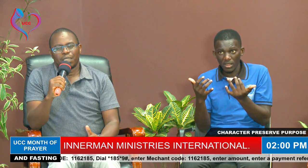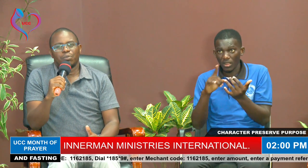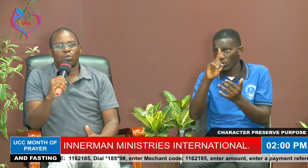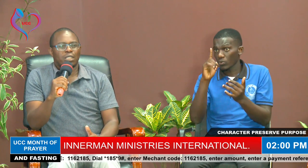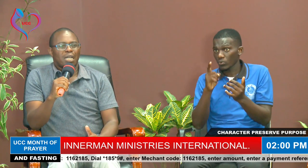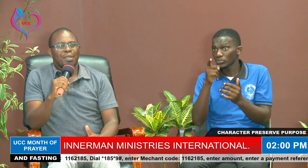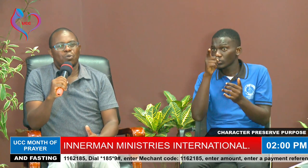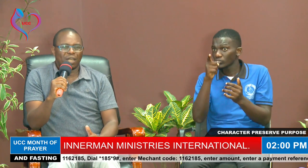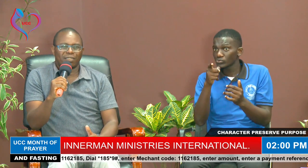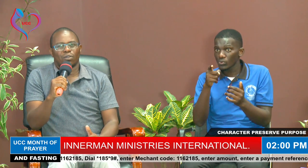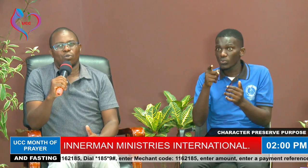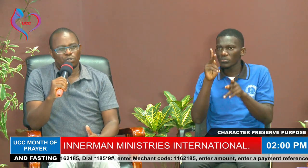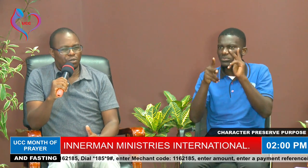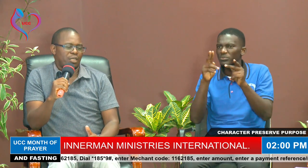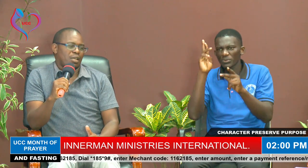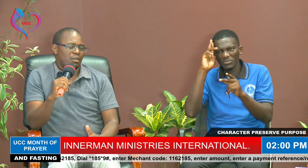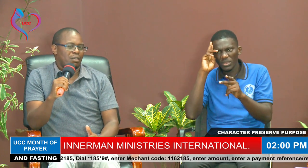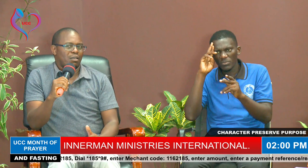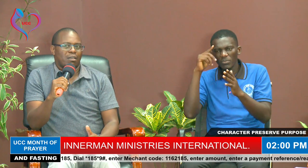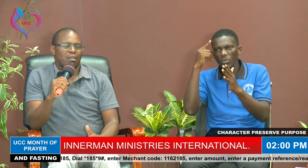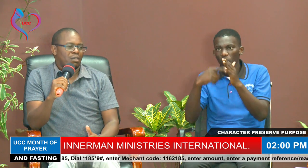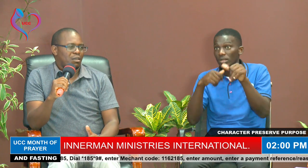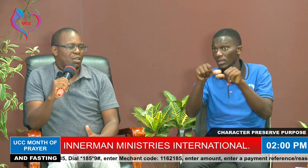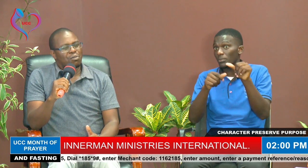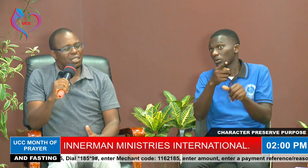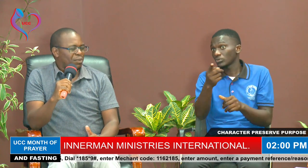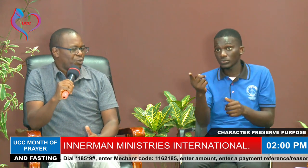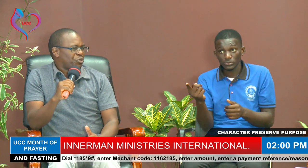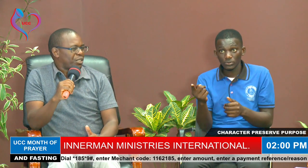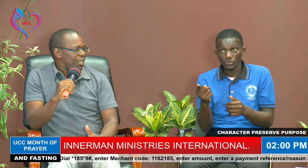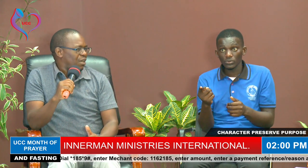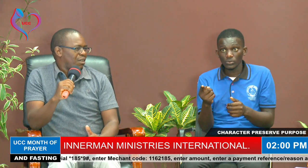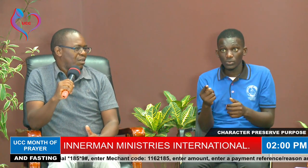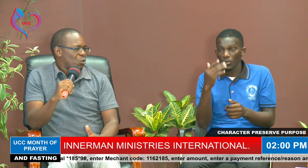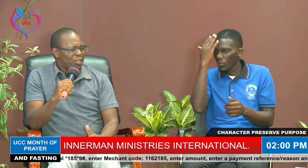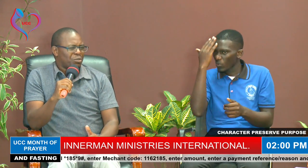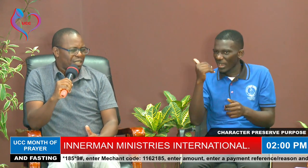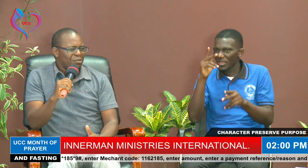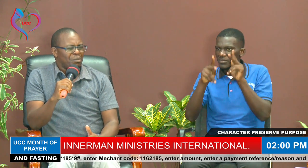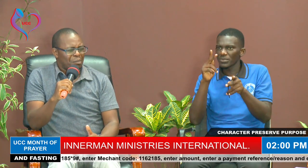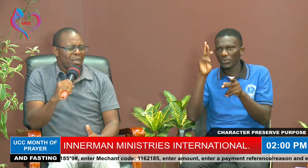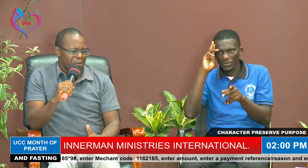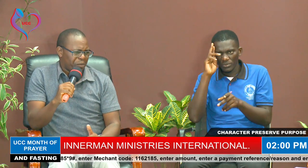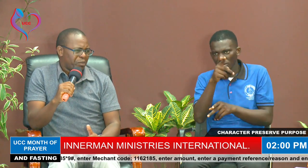bichi byokoze nga biri worth okujukira era lwaki bakujukira why should they remember